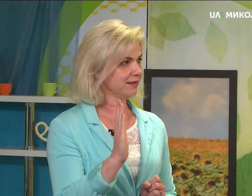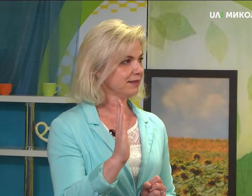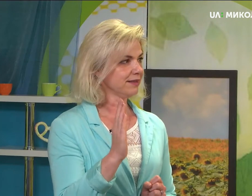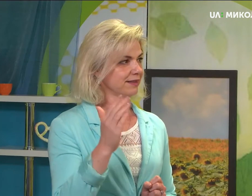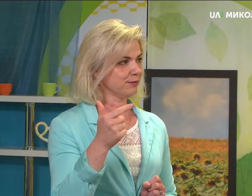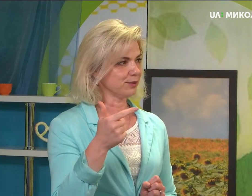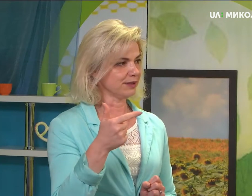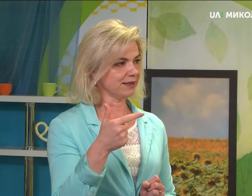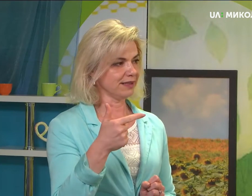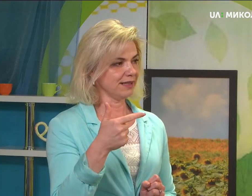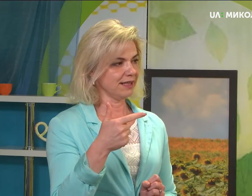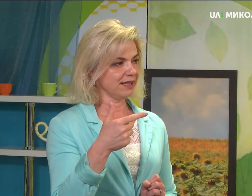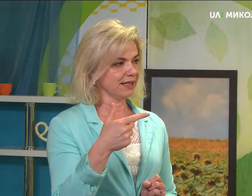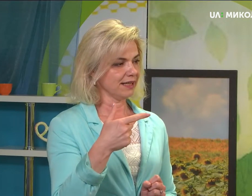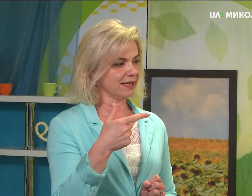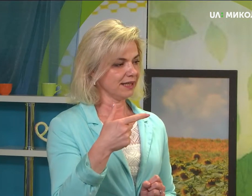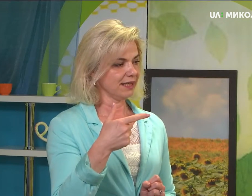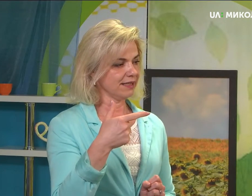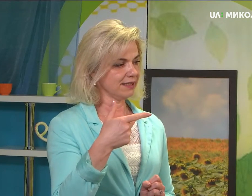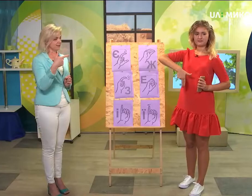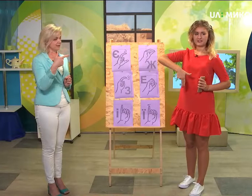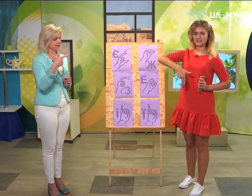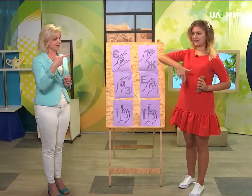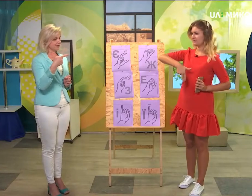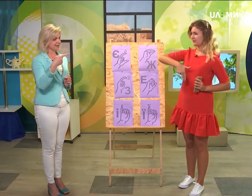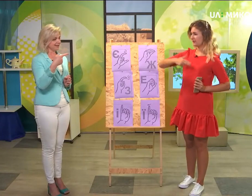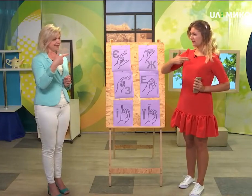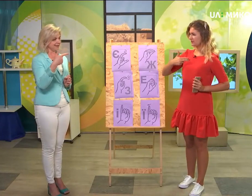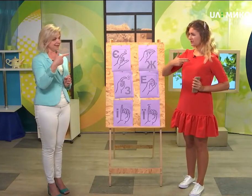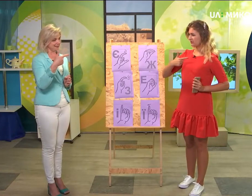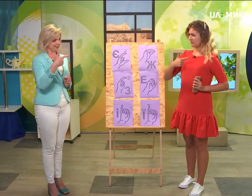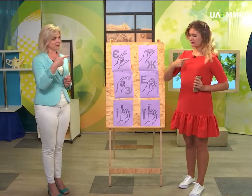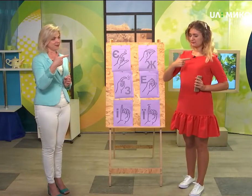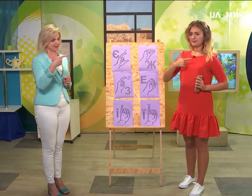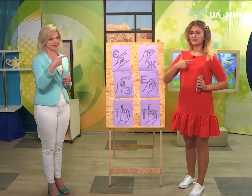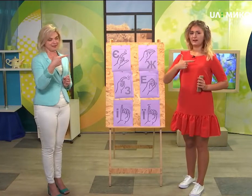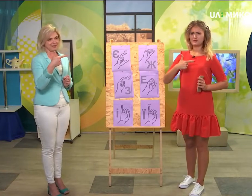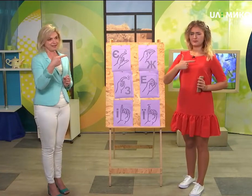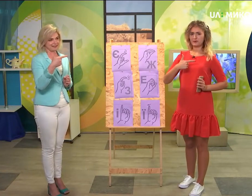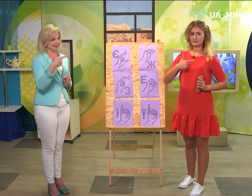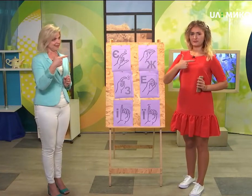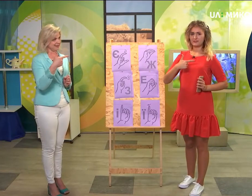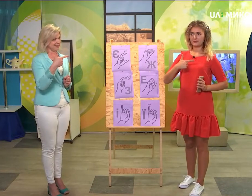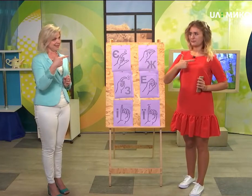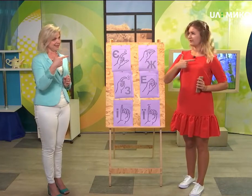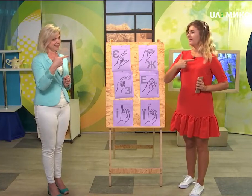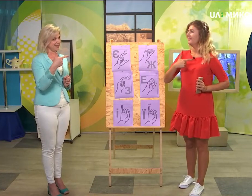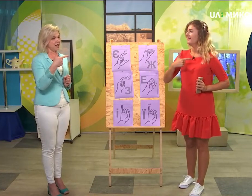да, була, так? Г, так, ось так, все згадую. Г, чи... Г, ось так. Так. А що ще показувало? Г, ну,